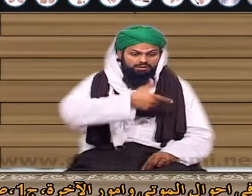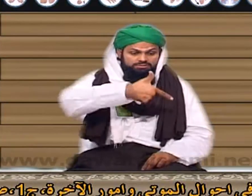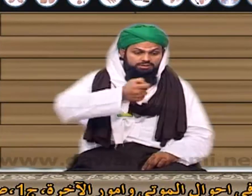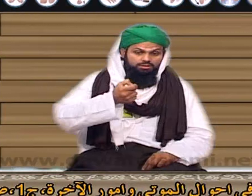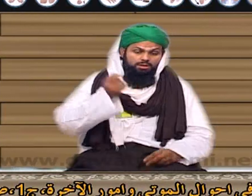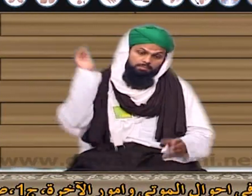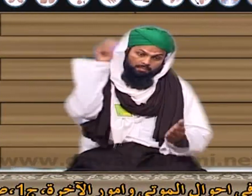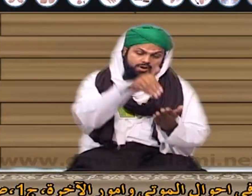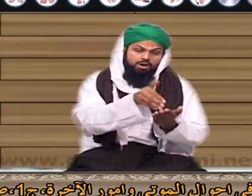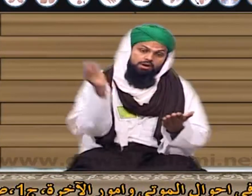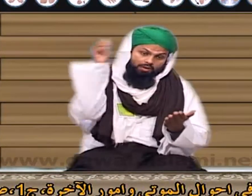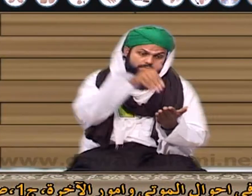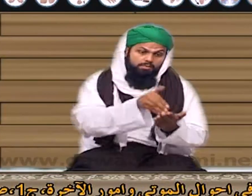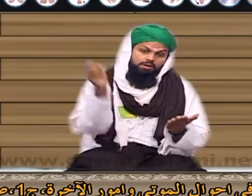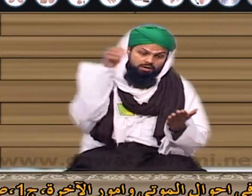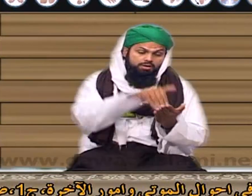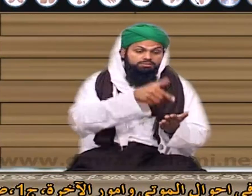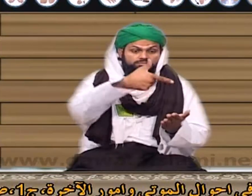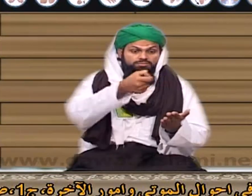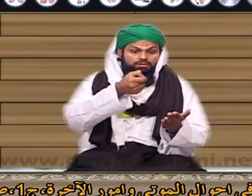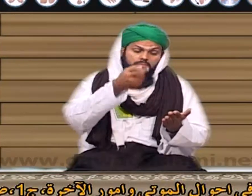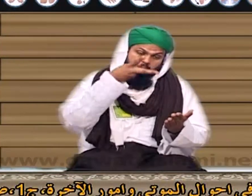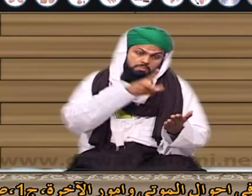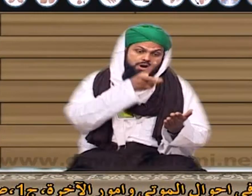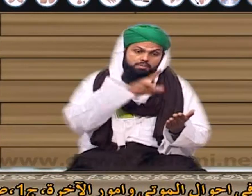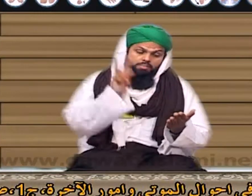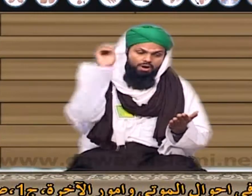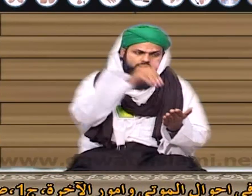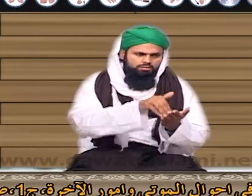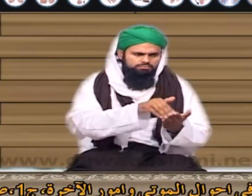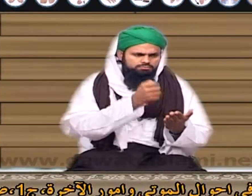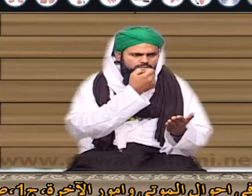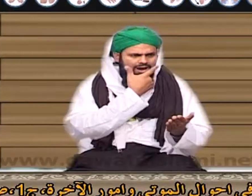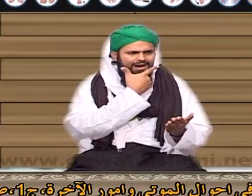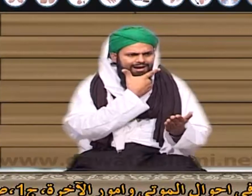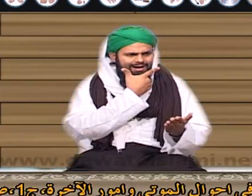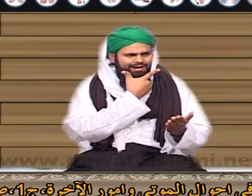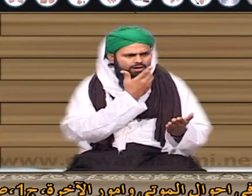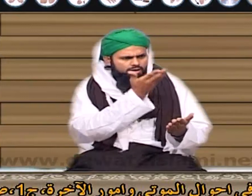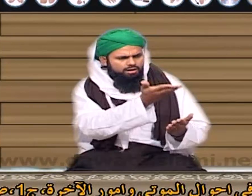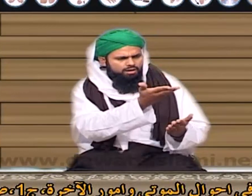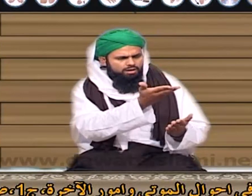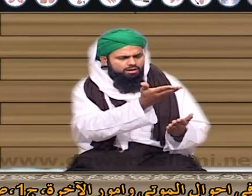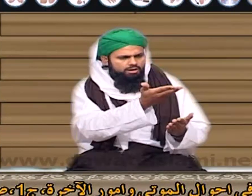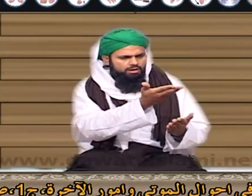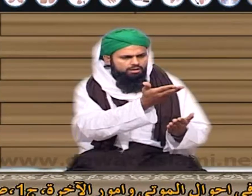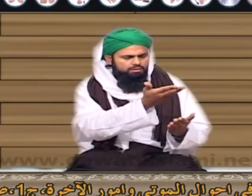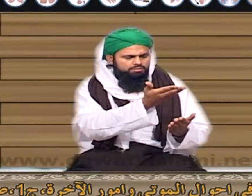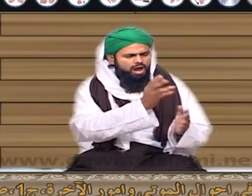دن میں 70 بار آتے ہیں، 70 بار۔ جب اسے ہنستا ہوا پاتے ہیں کہ یہ ہنس